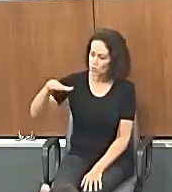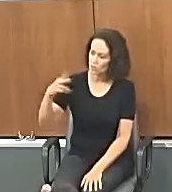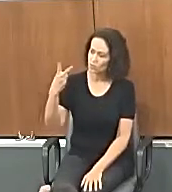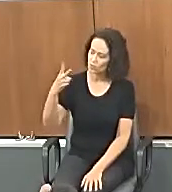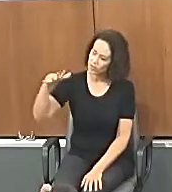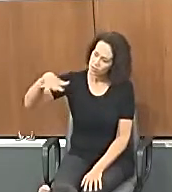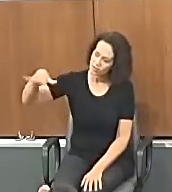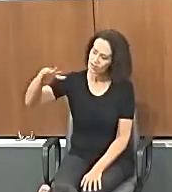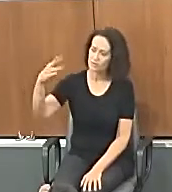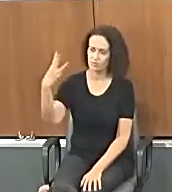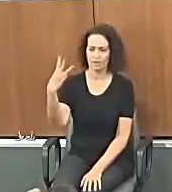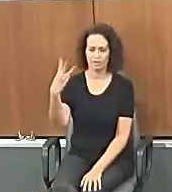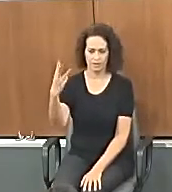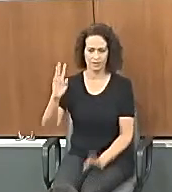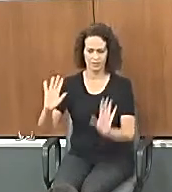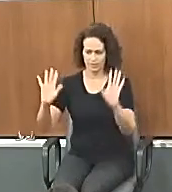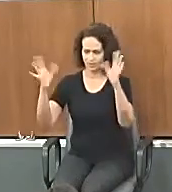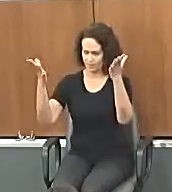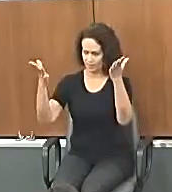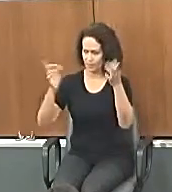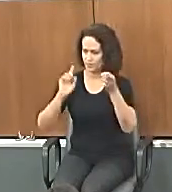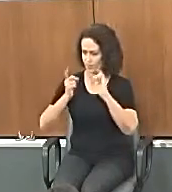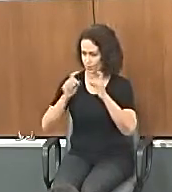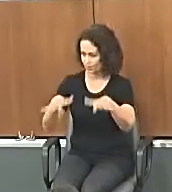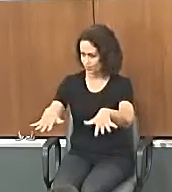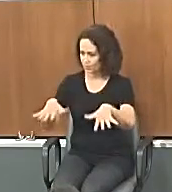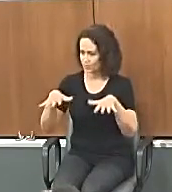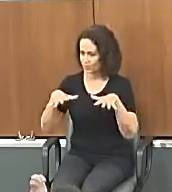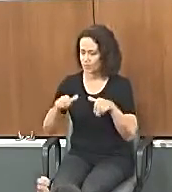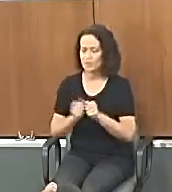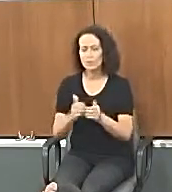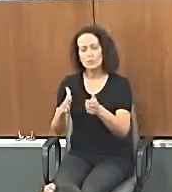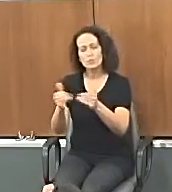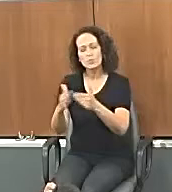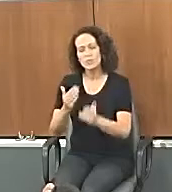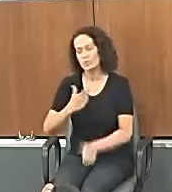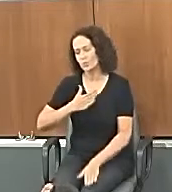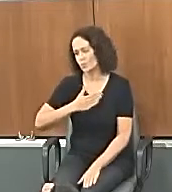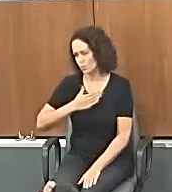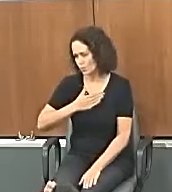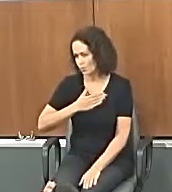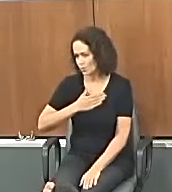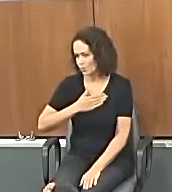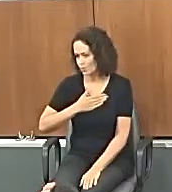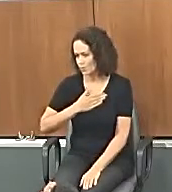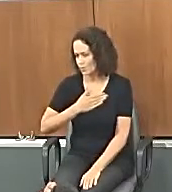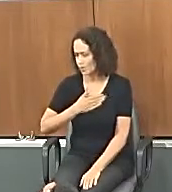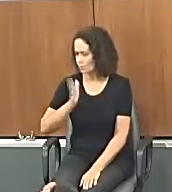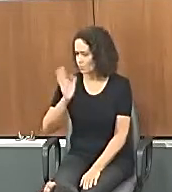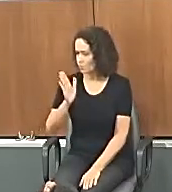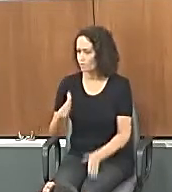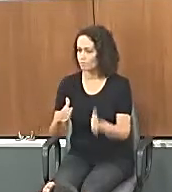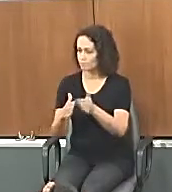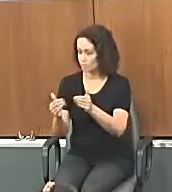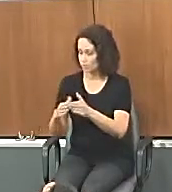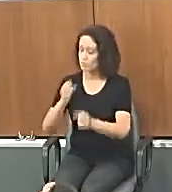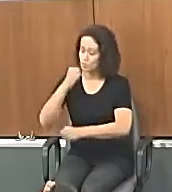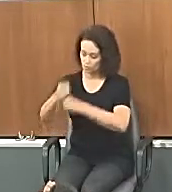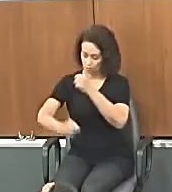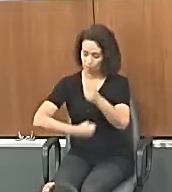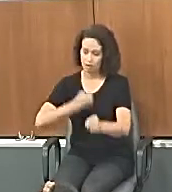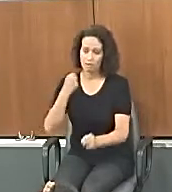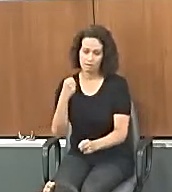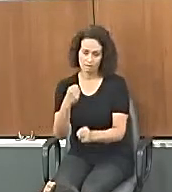e nível 3 e um pedido meu à proposição minha eu fiz o pedido para que no ano que vem